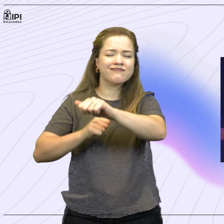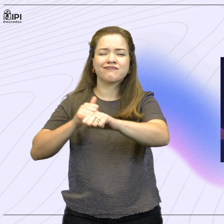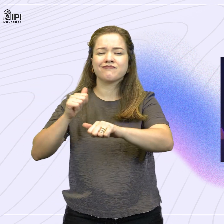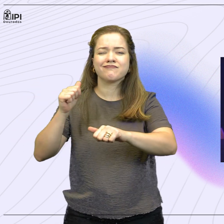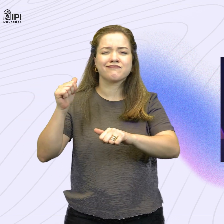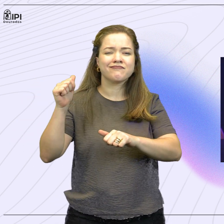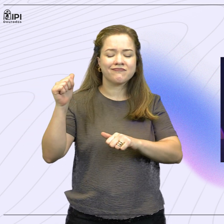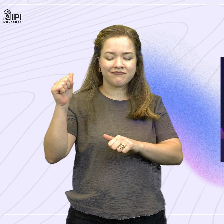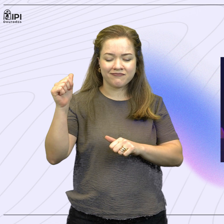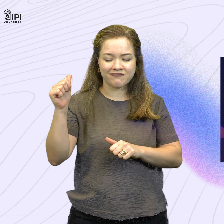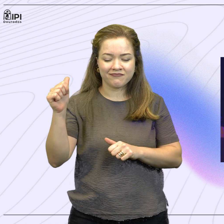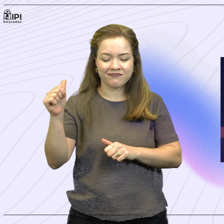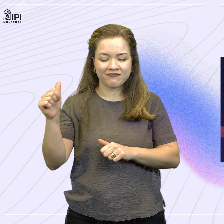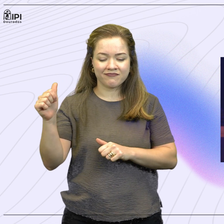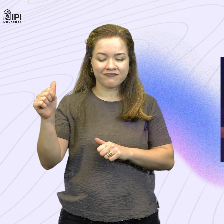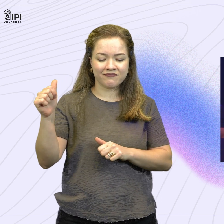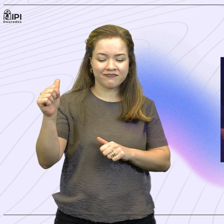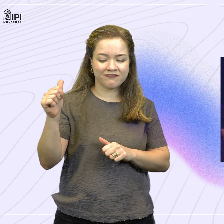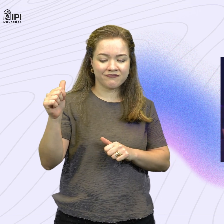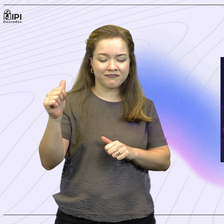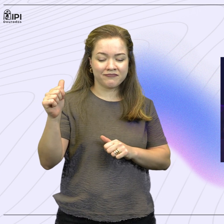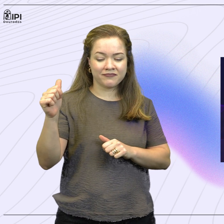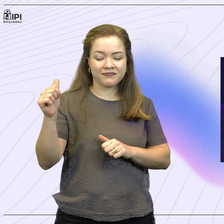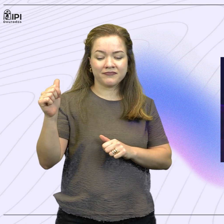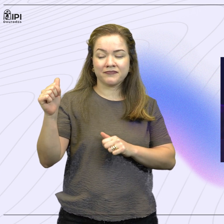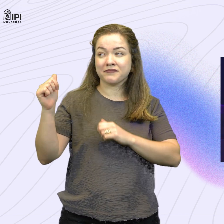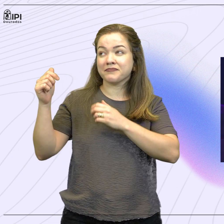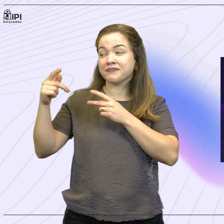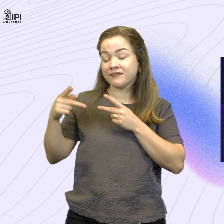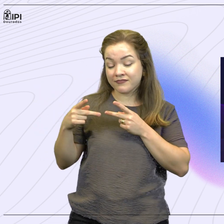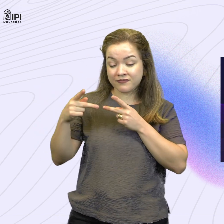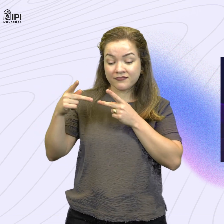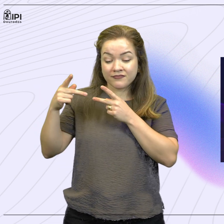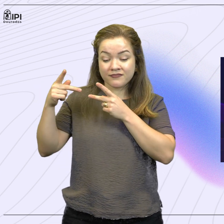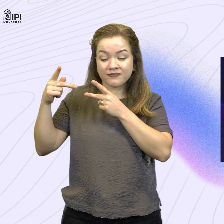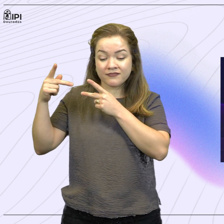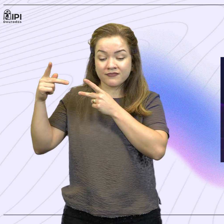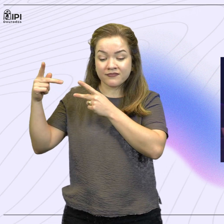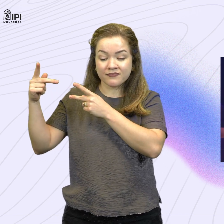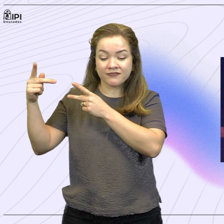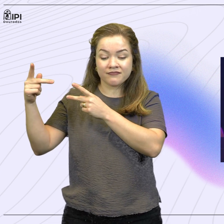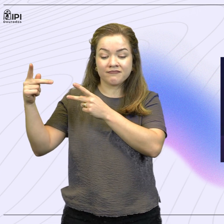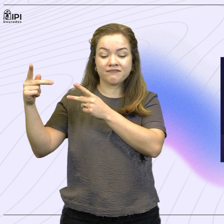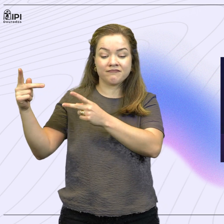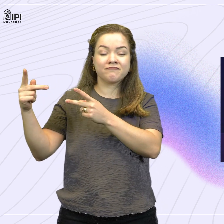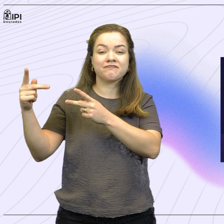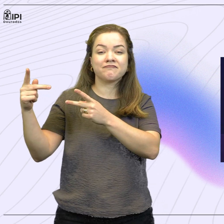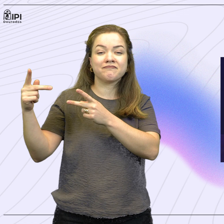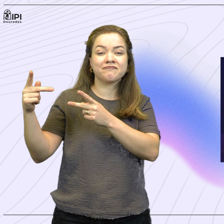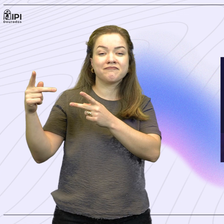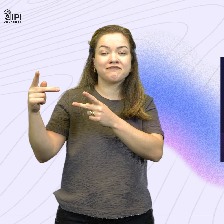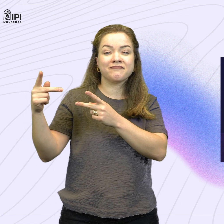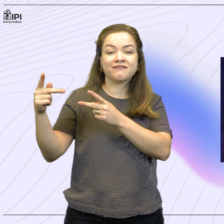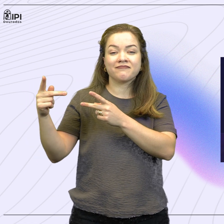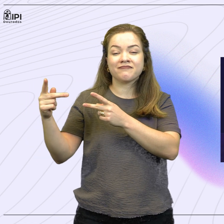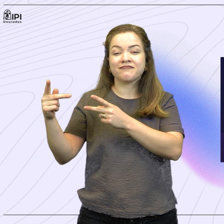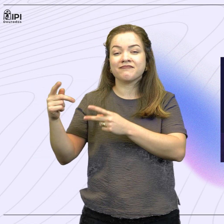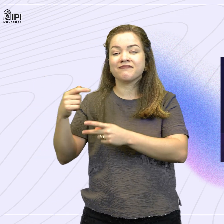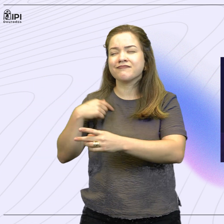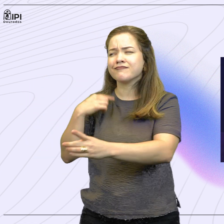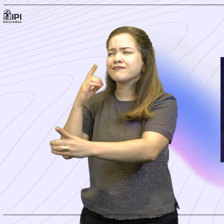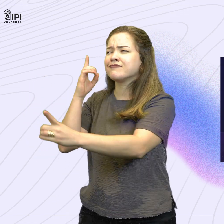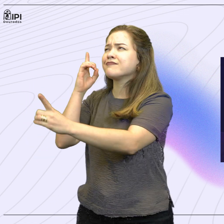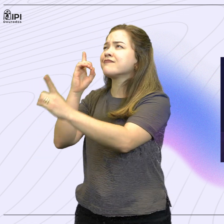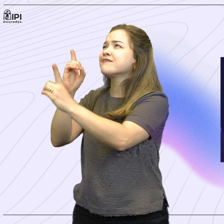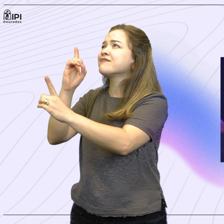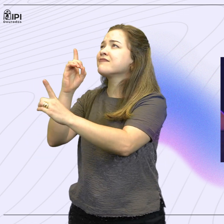renasci. Quando atraído me encontrei no amor de